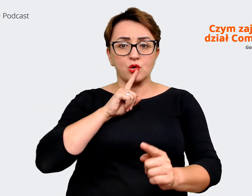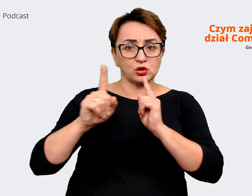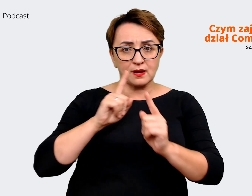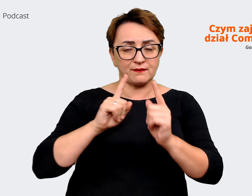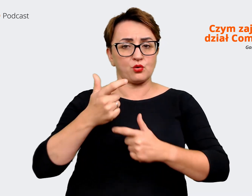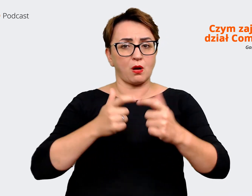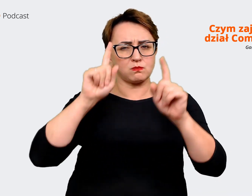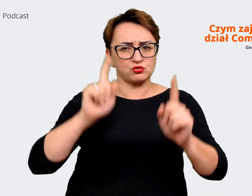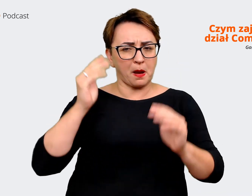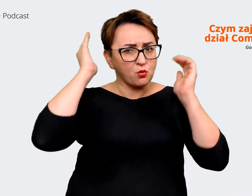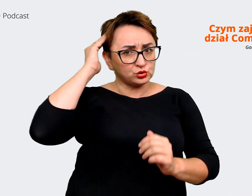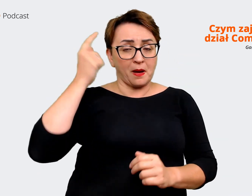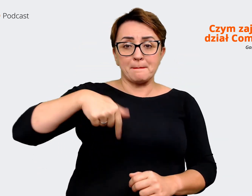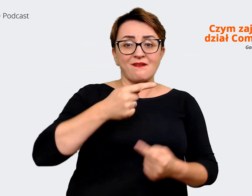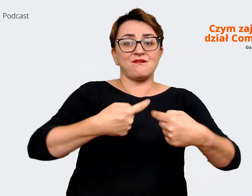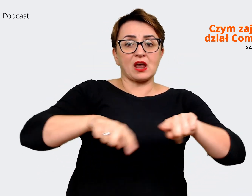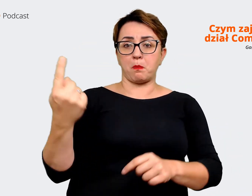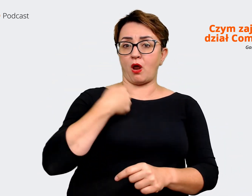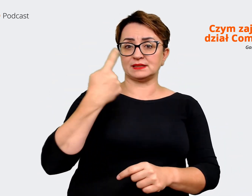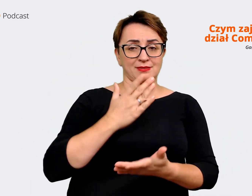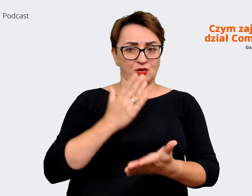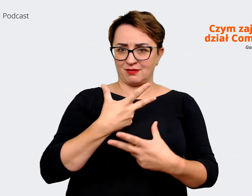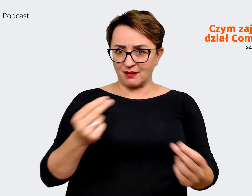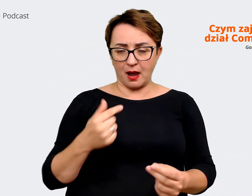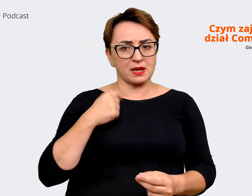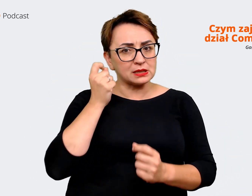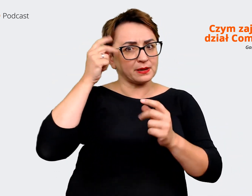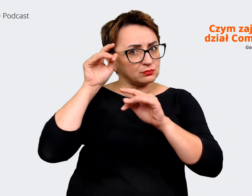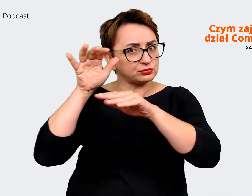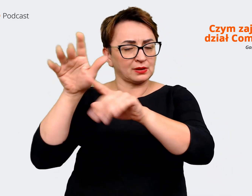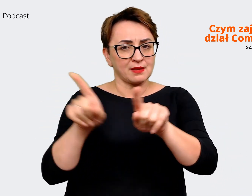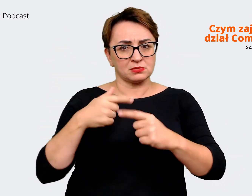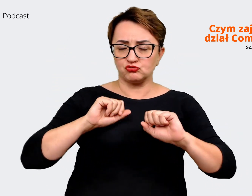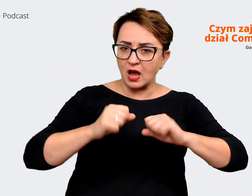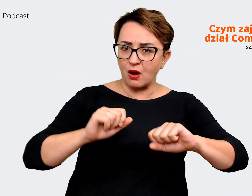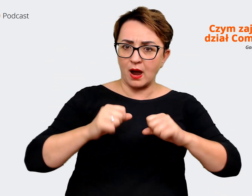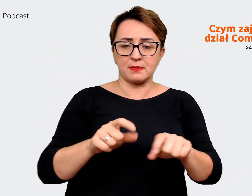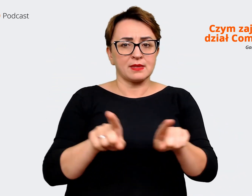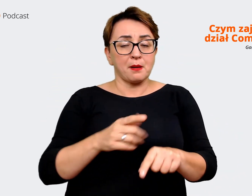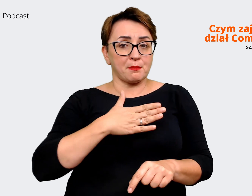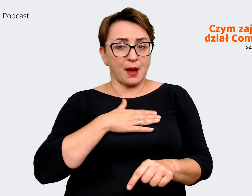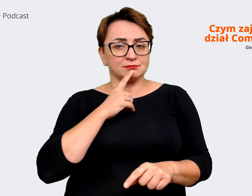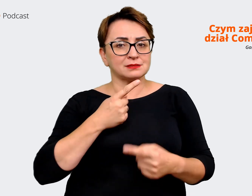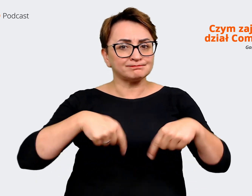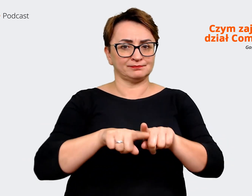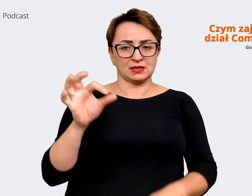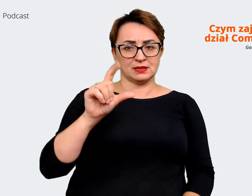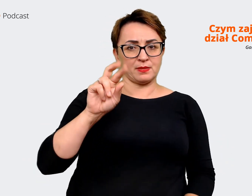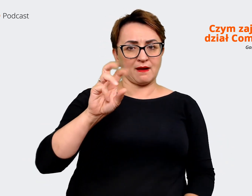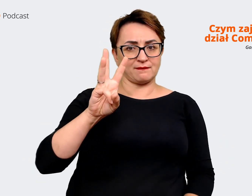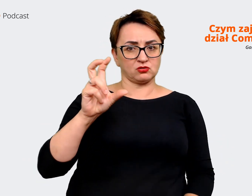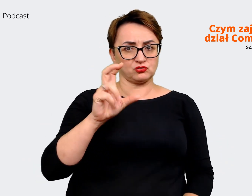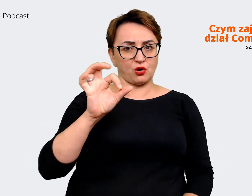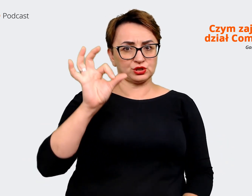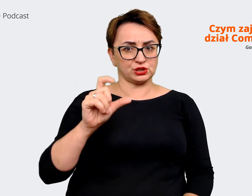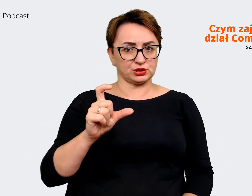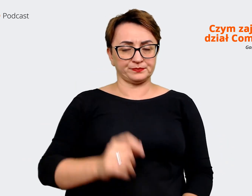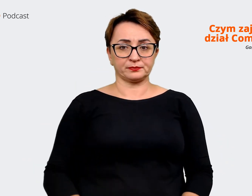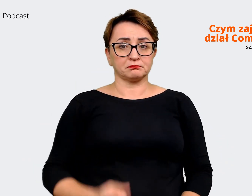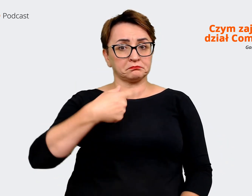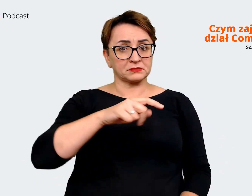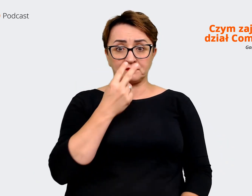Możemy wykazywać się kreatywnością, możemy właśnie wdrażać to wszystkie rzeczy w taki sposób, które my chcemy.